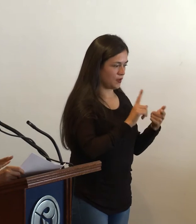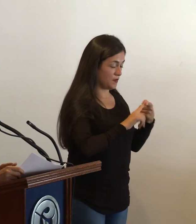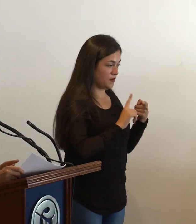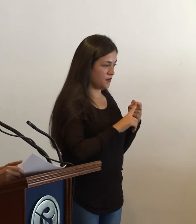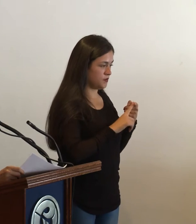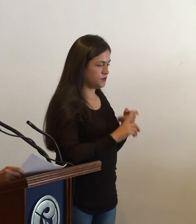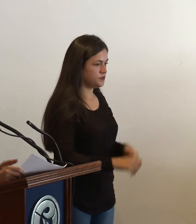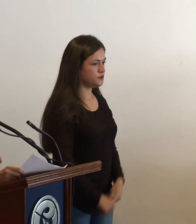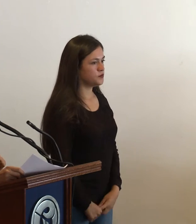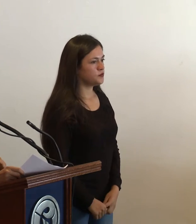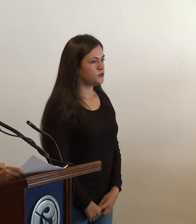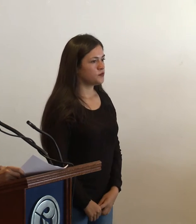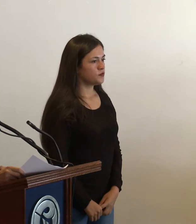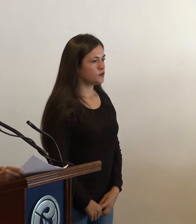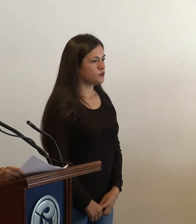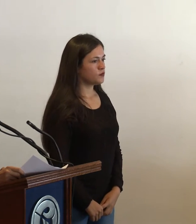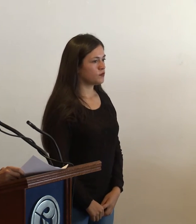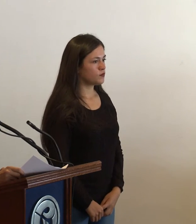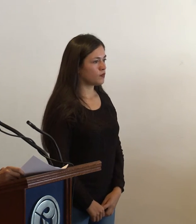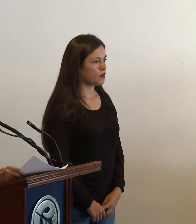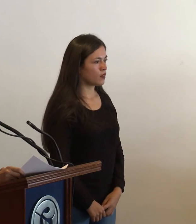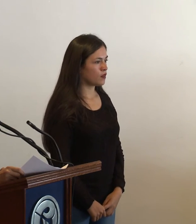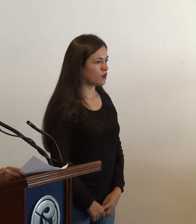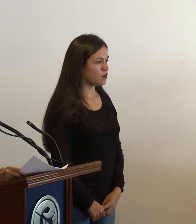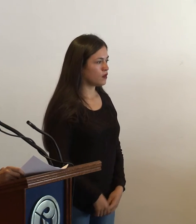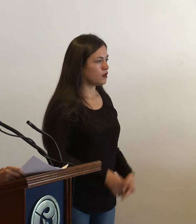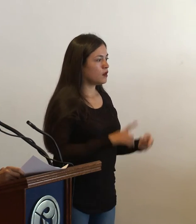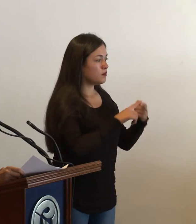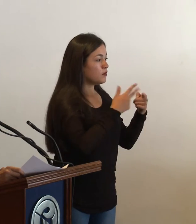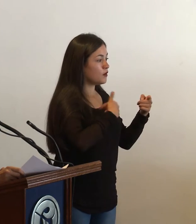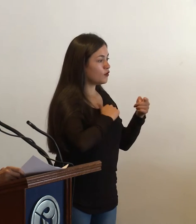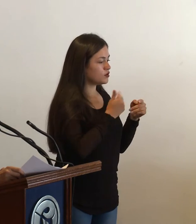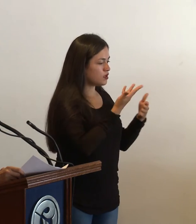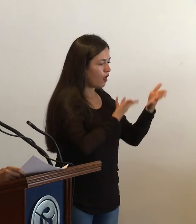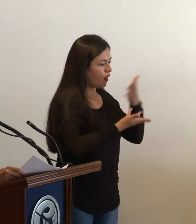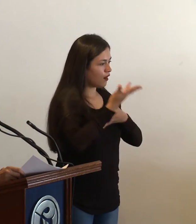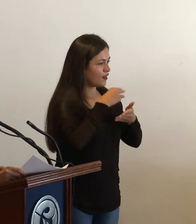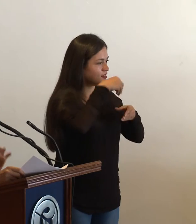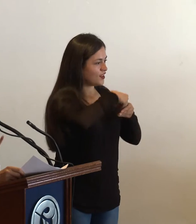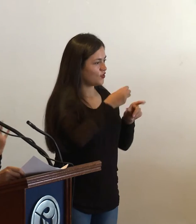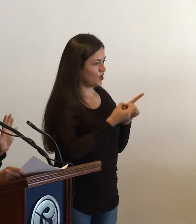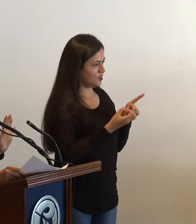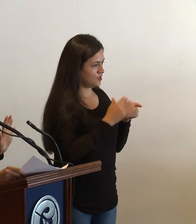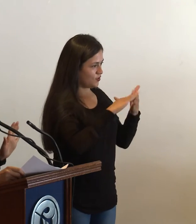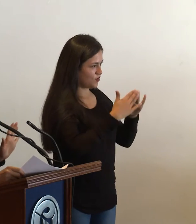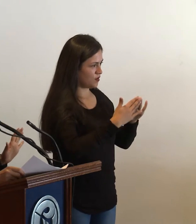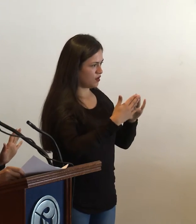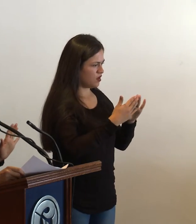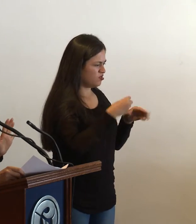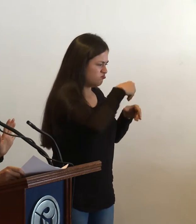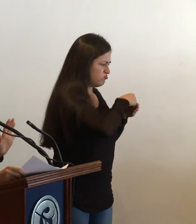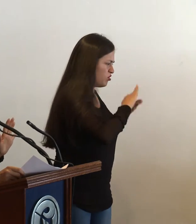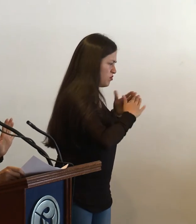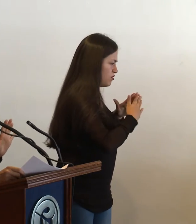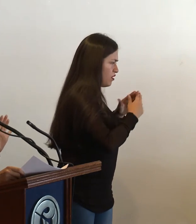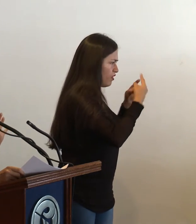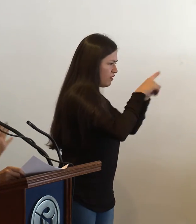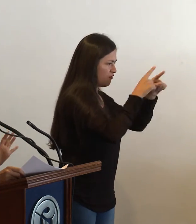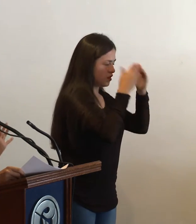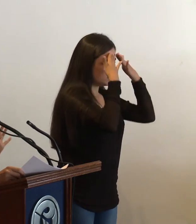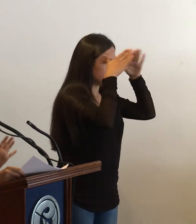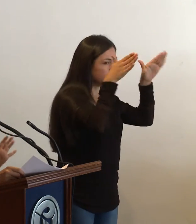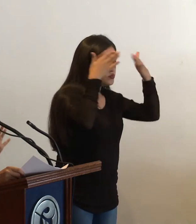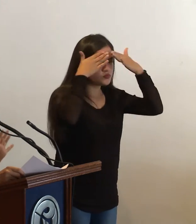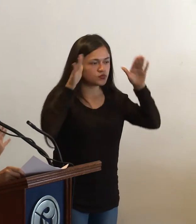primero que hemos venido dialogando al interior de la licenciatura y con distintos puntos de vista es